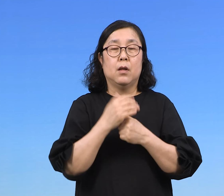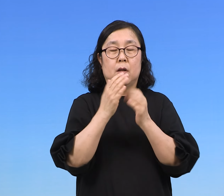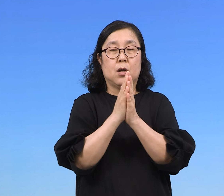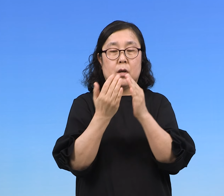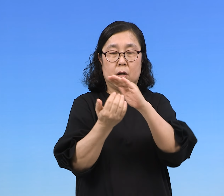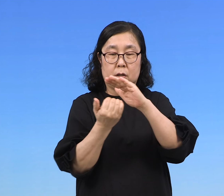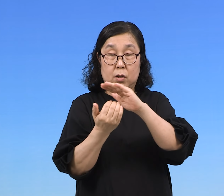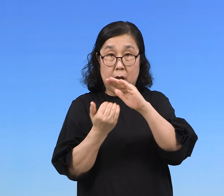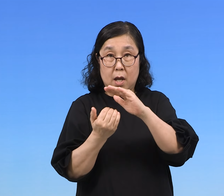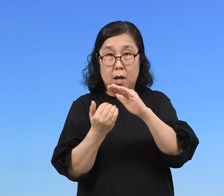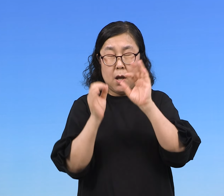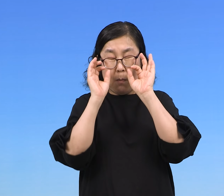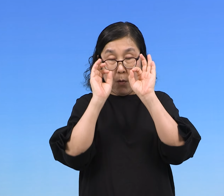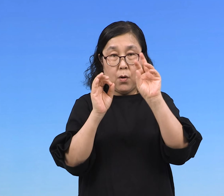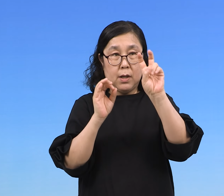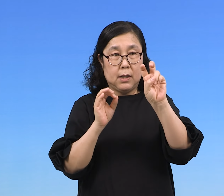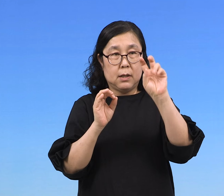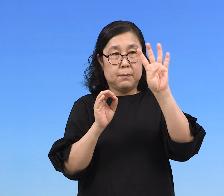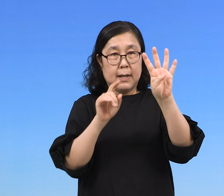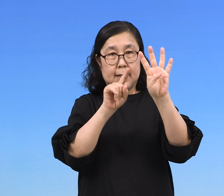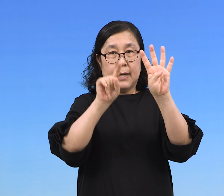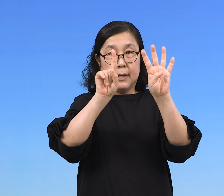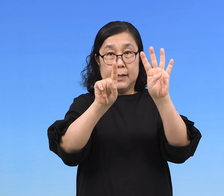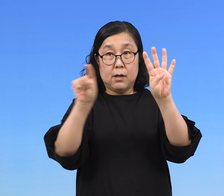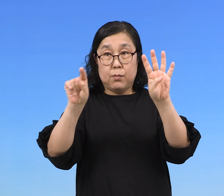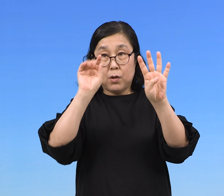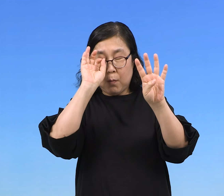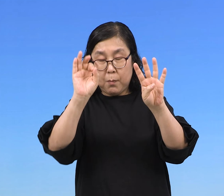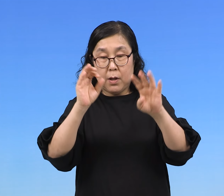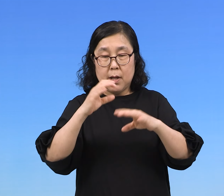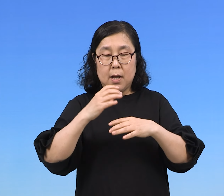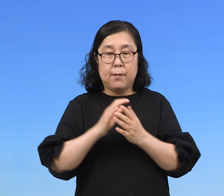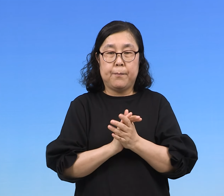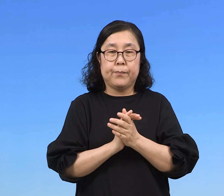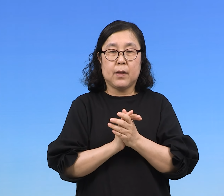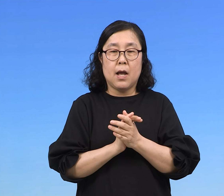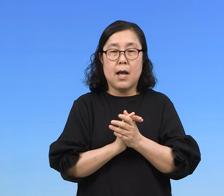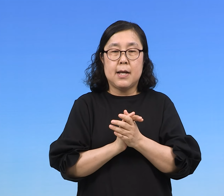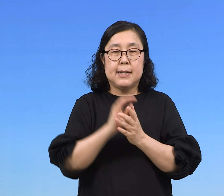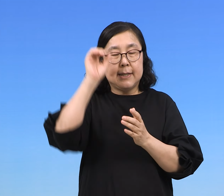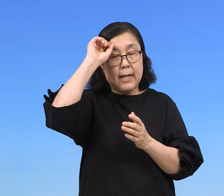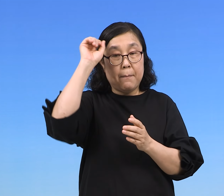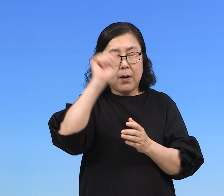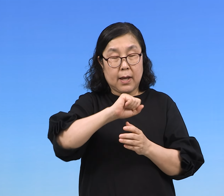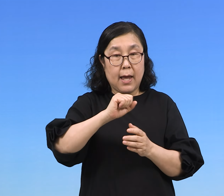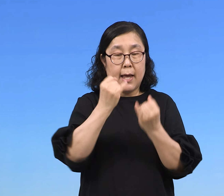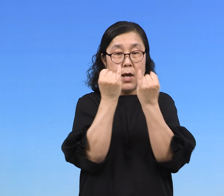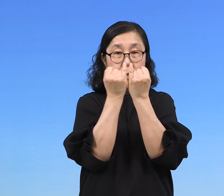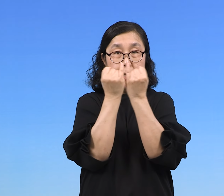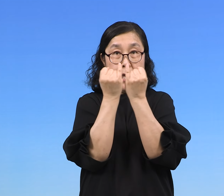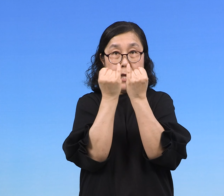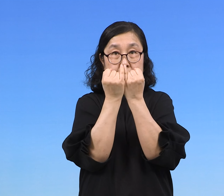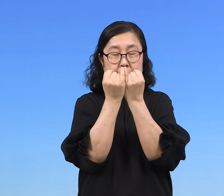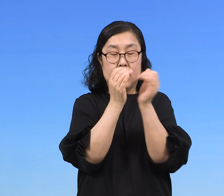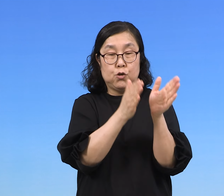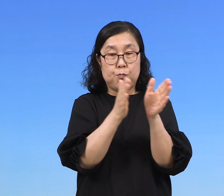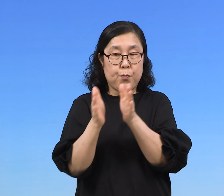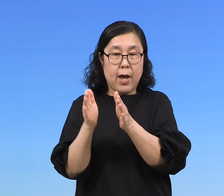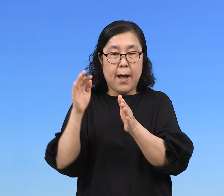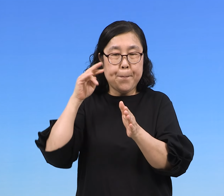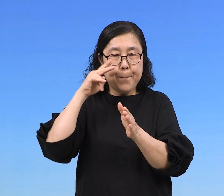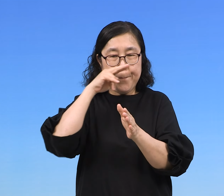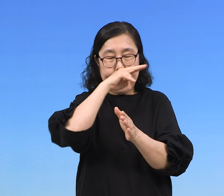자, 본문 바로 앞에 나오는 24장 1절부터 한번 보십시오. 안식 후 첫날 새벽에 이 여자들이 그